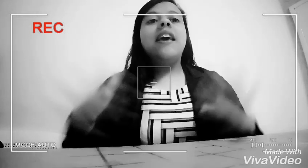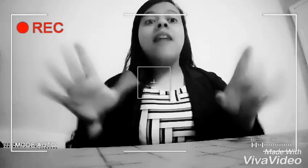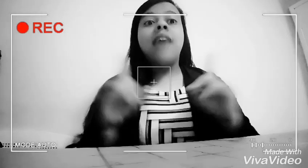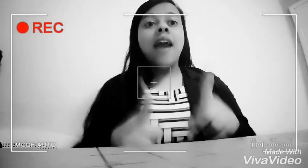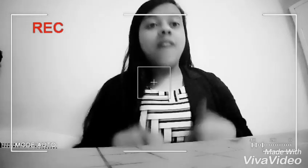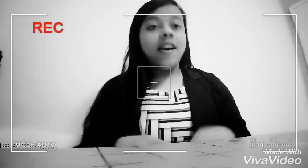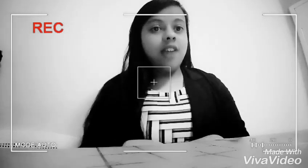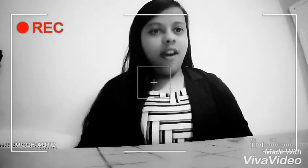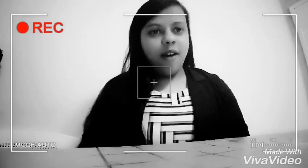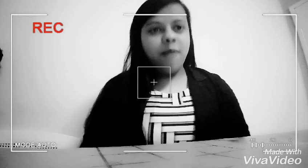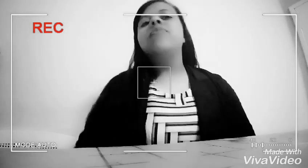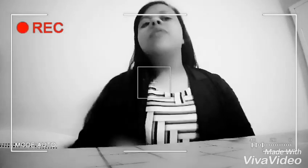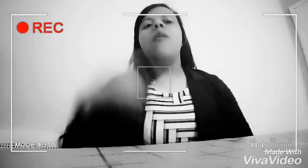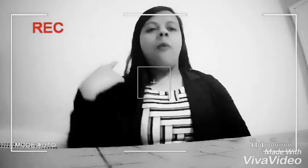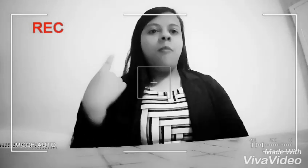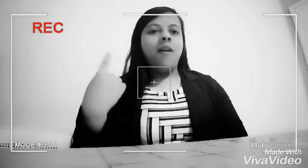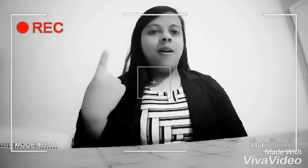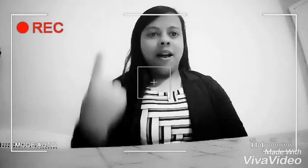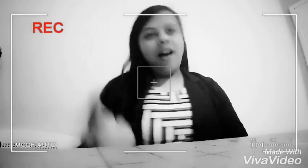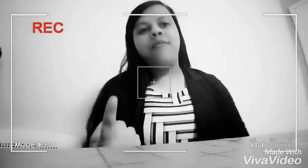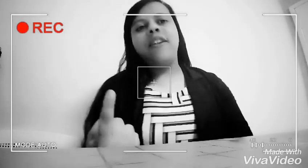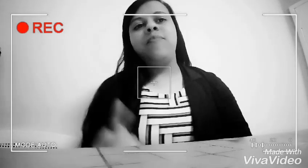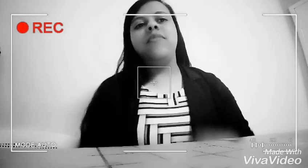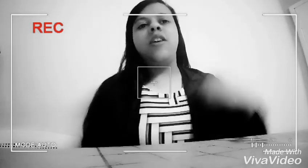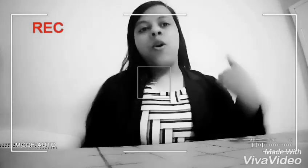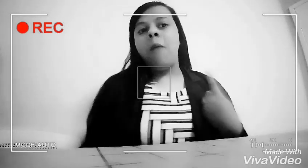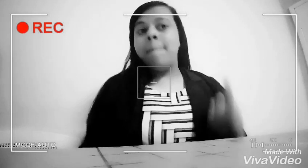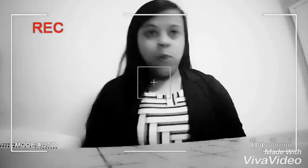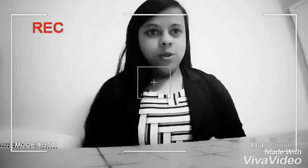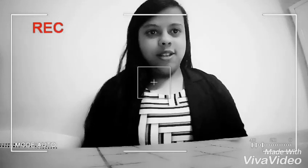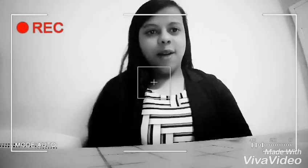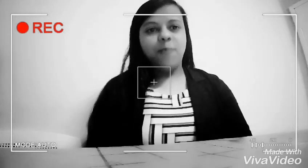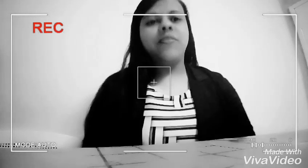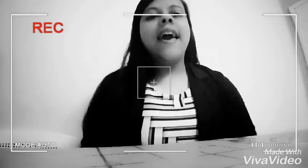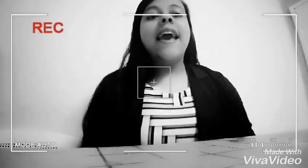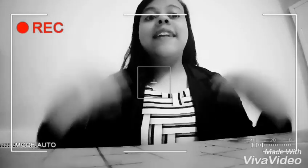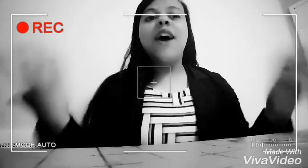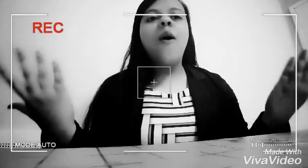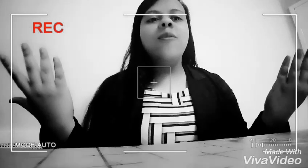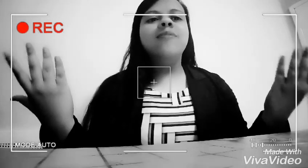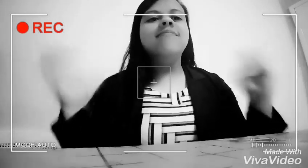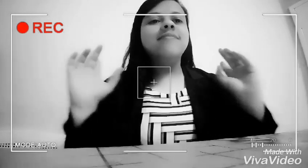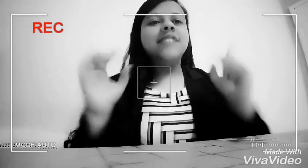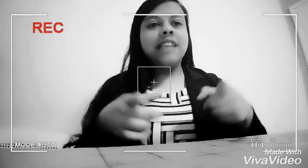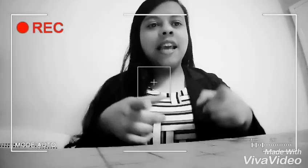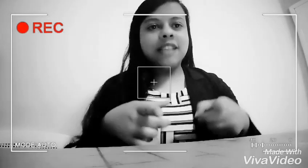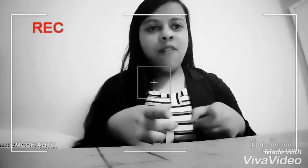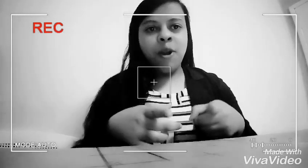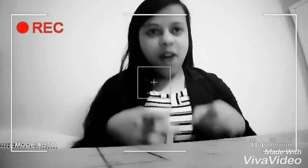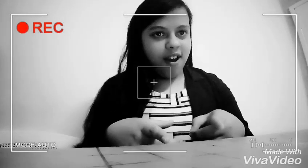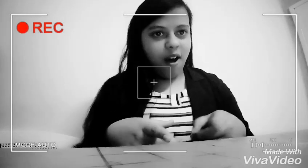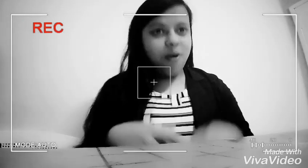a tag vai ser uma palavra e uma música. Então, se inscrevam no meu canal e